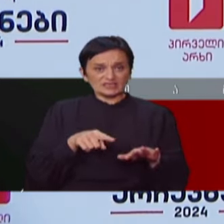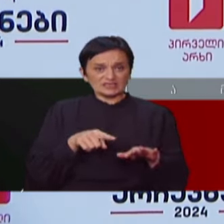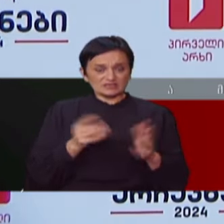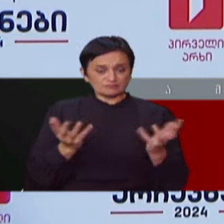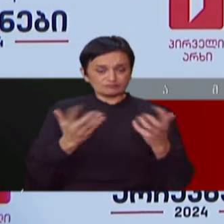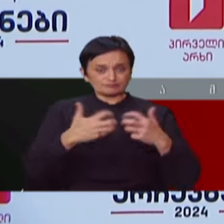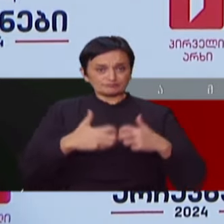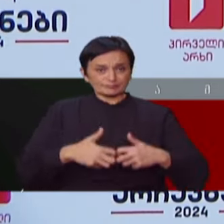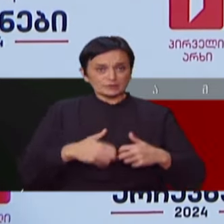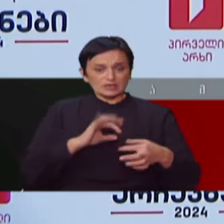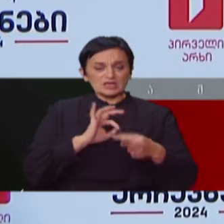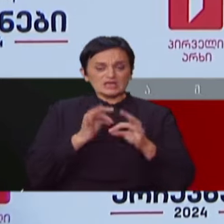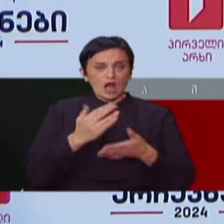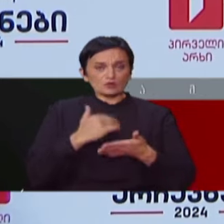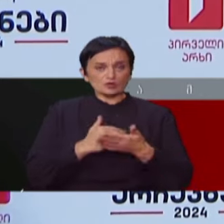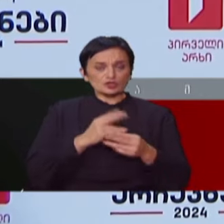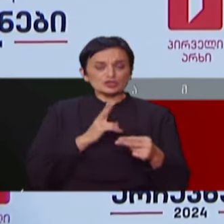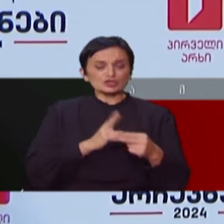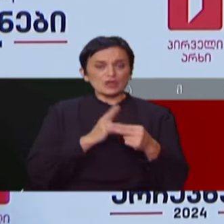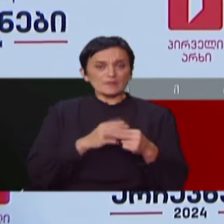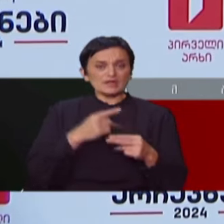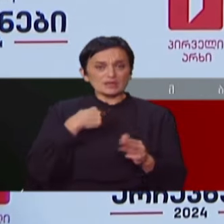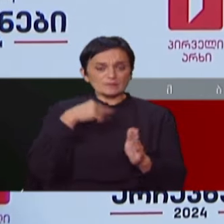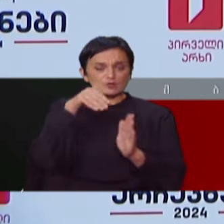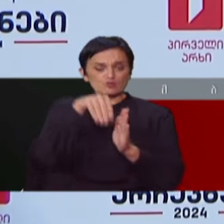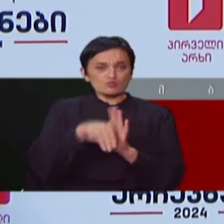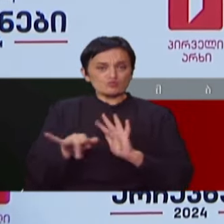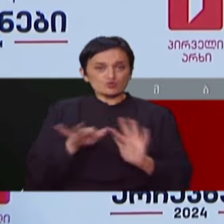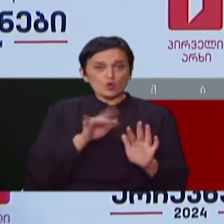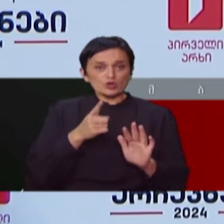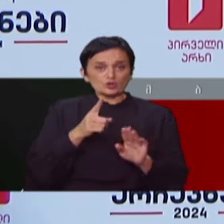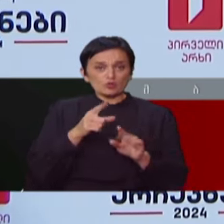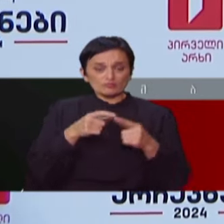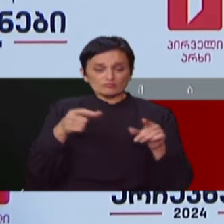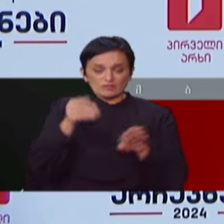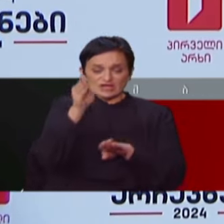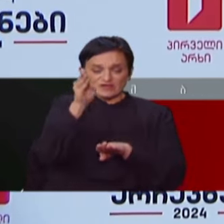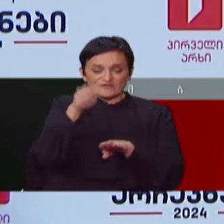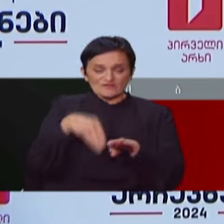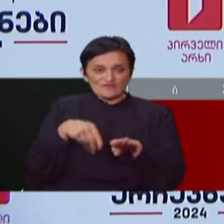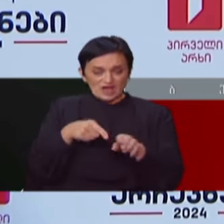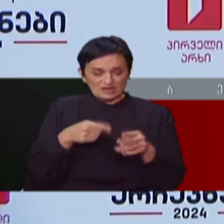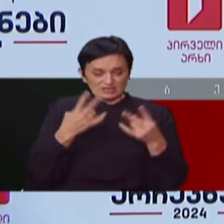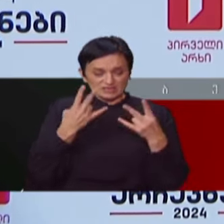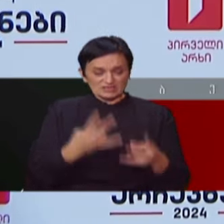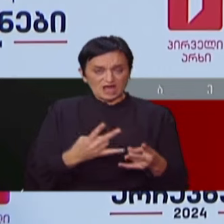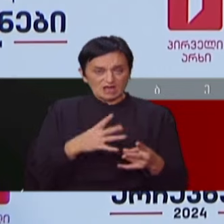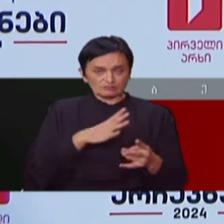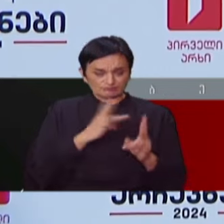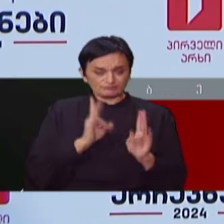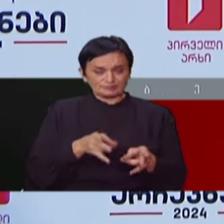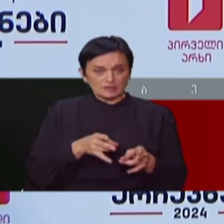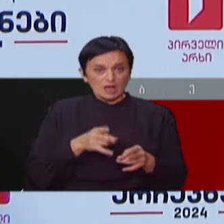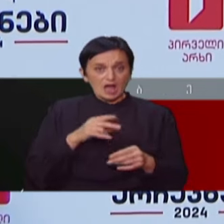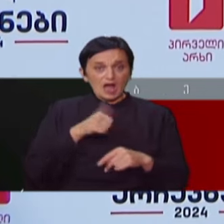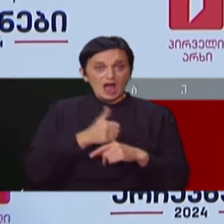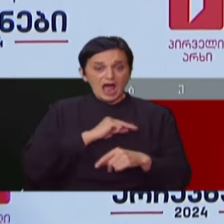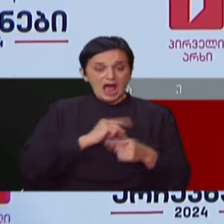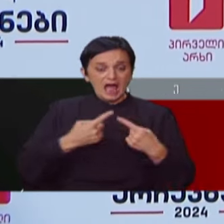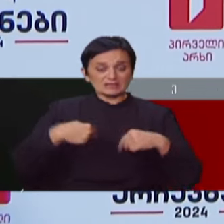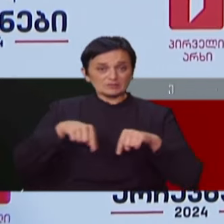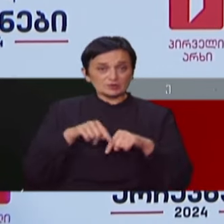და ამან გარკვეულწილად შეაფერხა ხმის მიცემის პროცესი, იმიტომ რომ ვერიფიკაციის აპარატები იყო დაზიანებული. თუმცა, როგორც ადმინისტრაციის